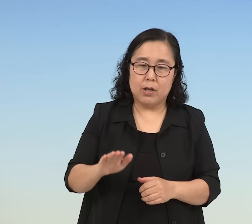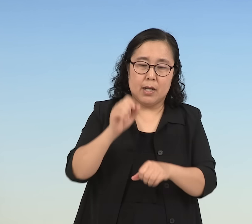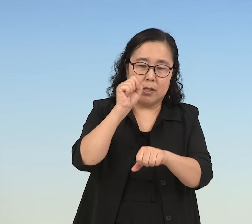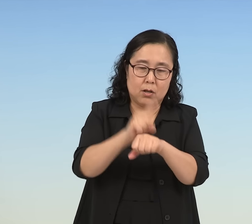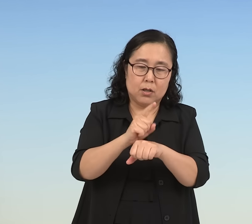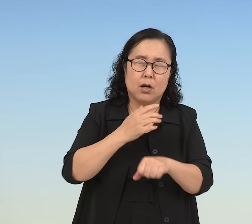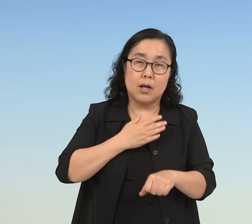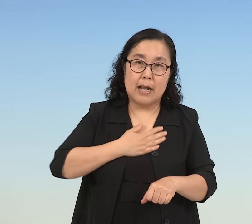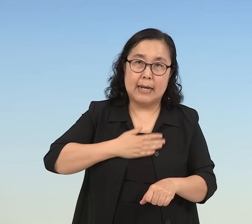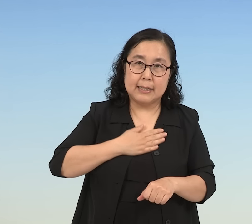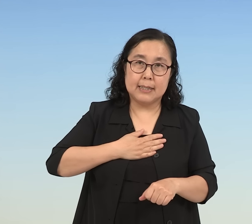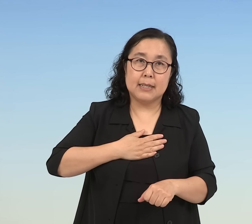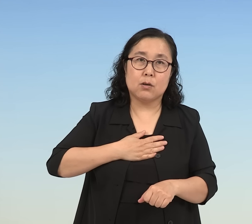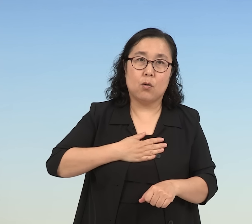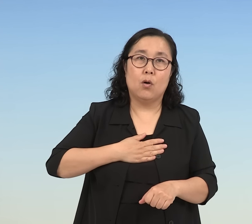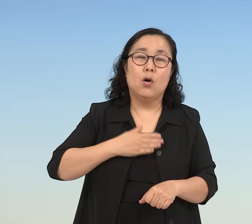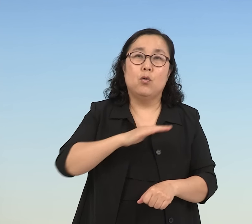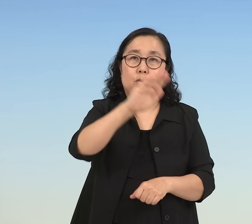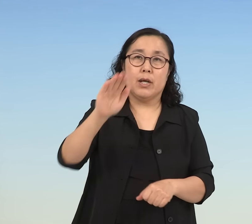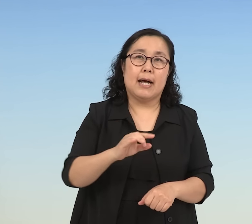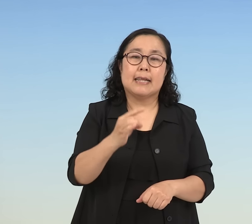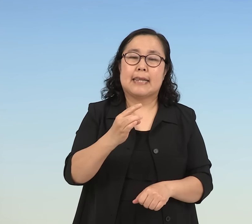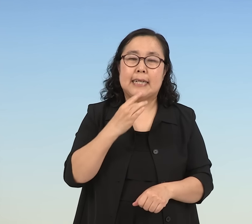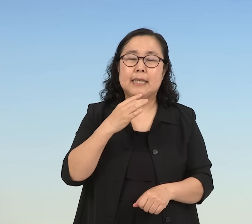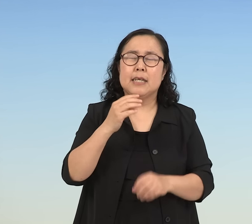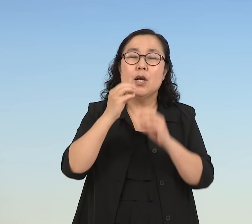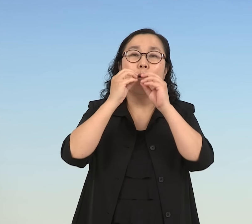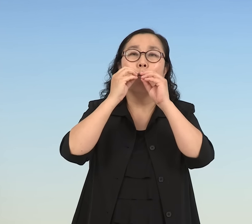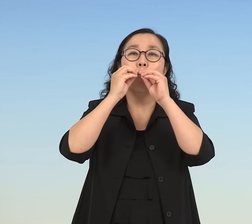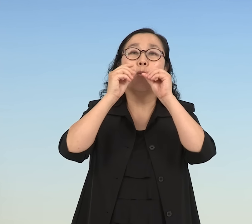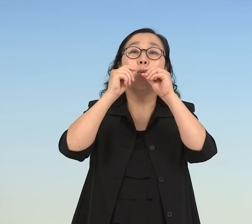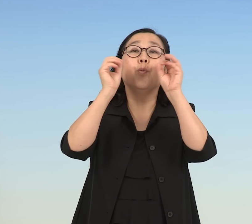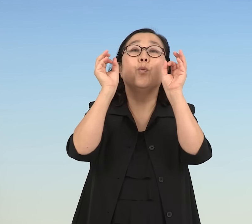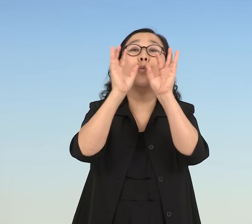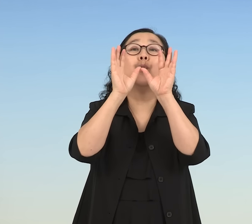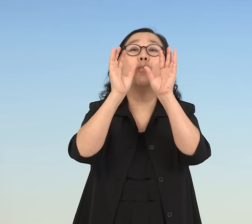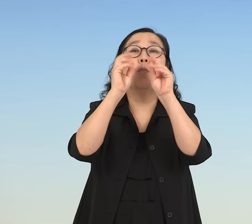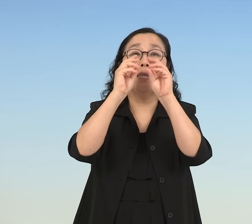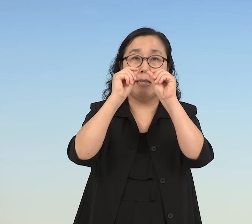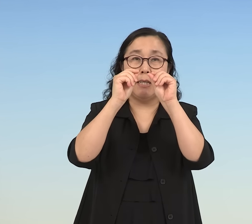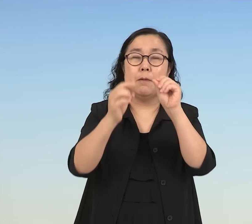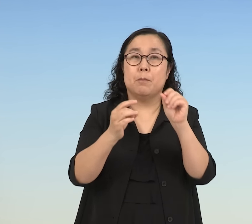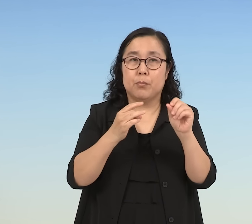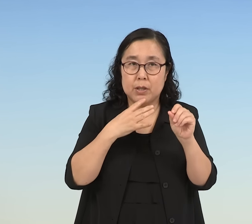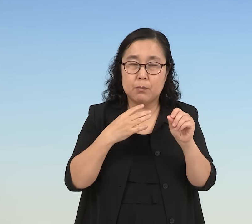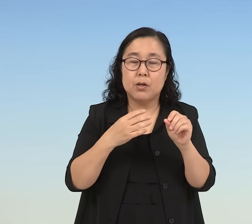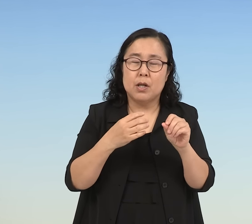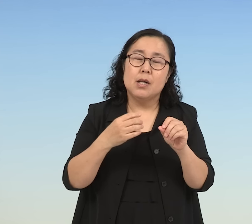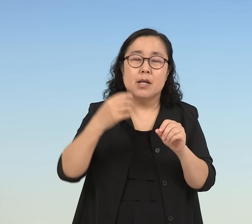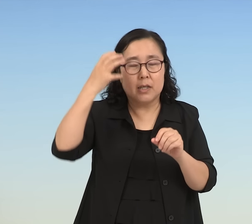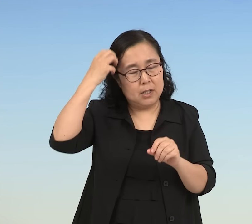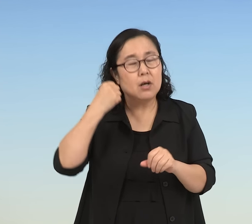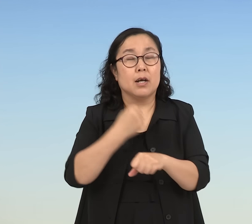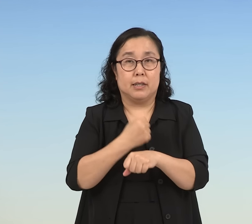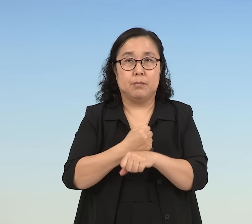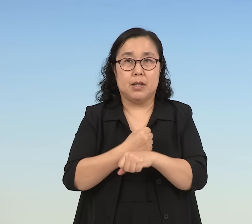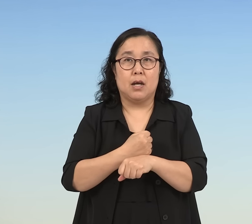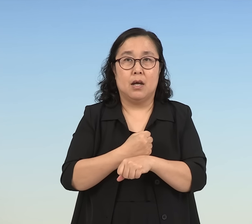체질을 아시며 우리가 단지 먼지뿐임을 기억하시미로다. 예수님 알기 전에는 14절밖에 없었습니다. 이 먼지뿐인